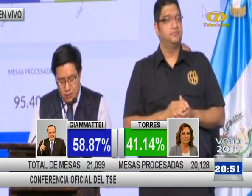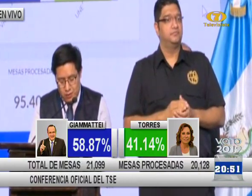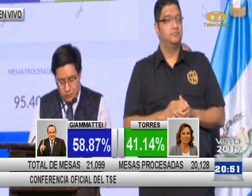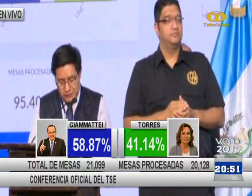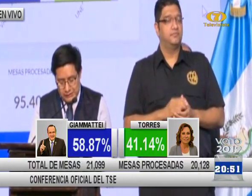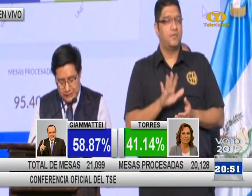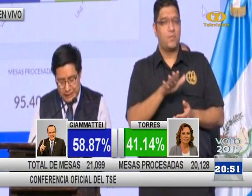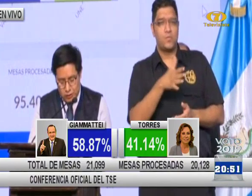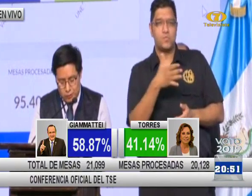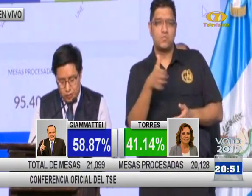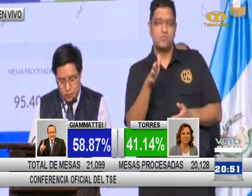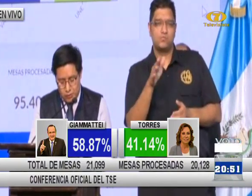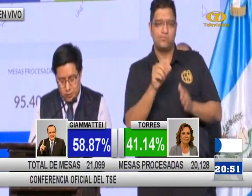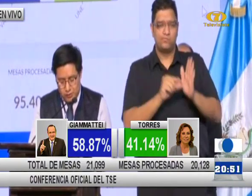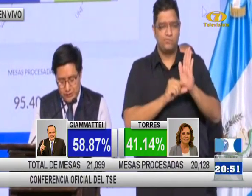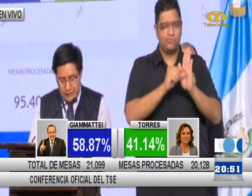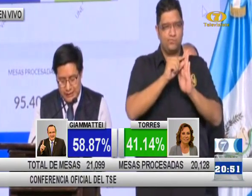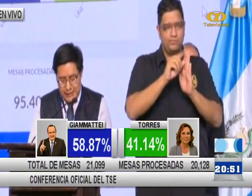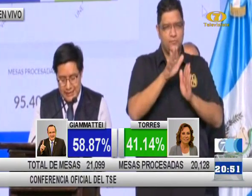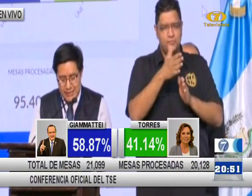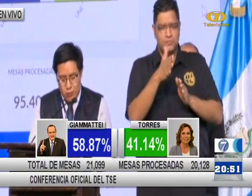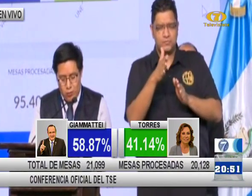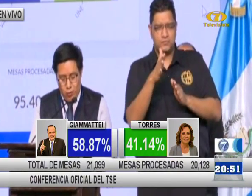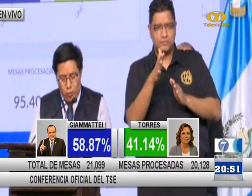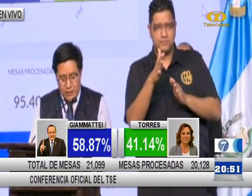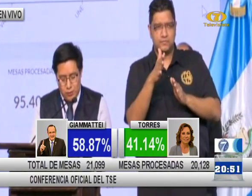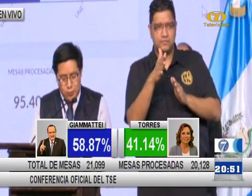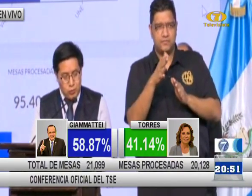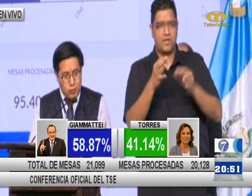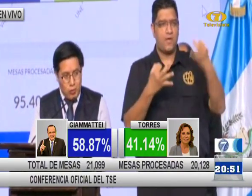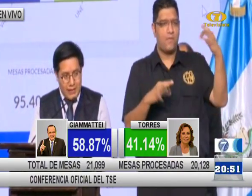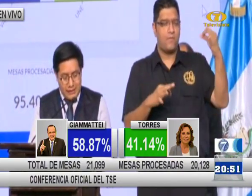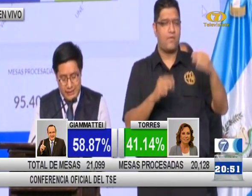El rango de los votos nulos es de un